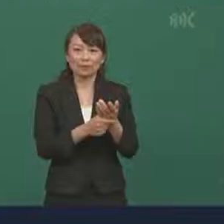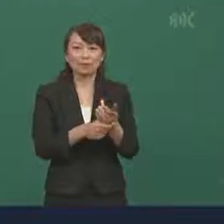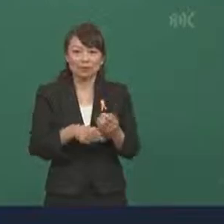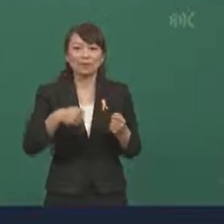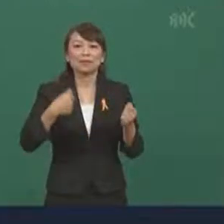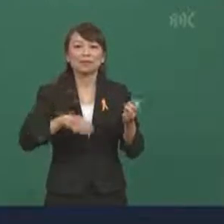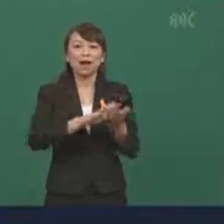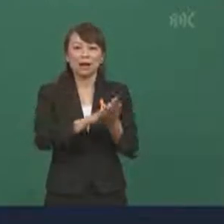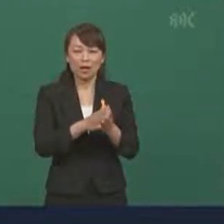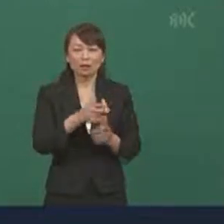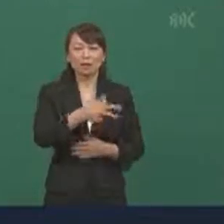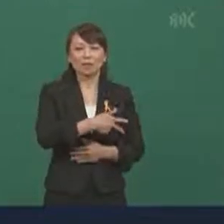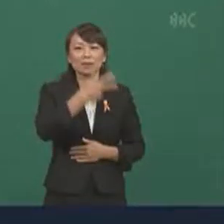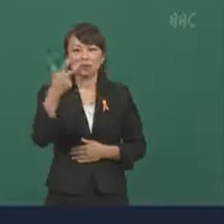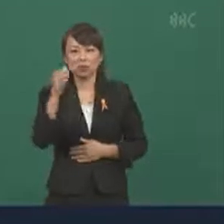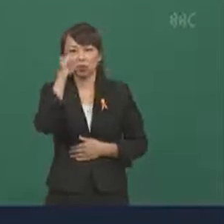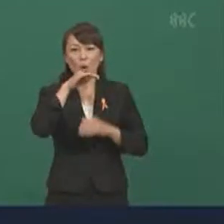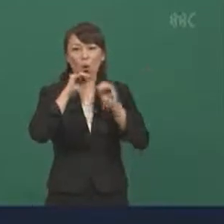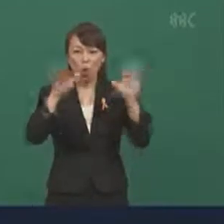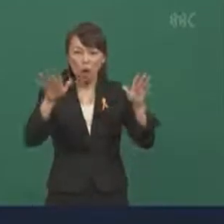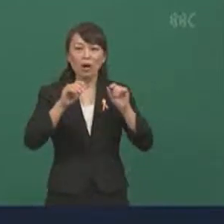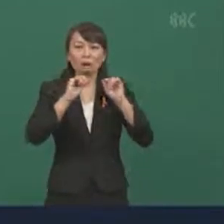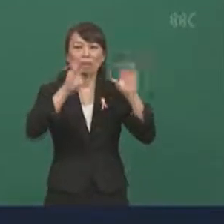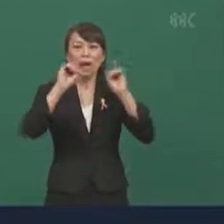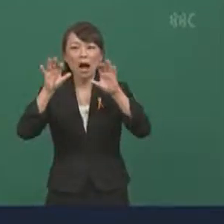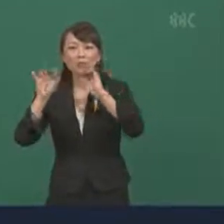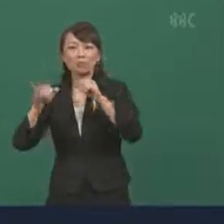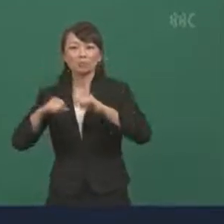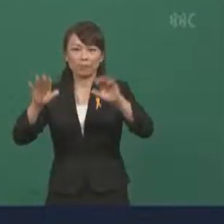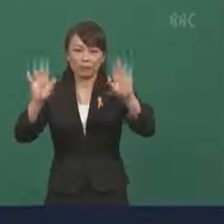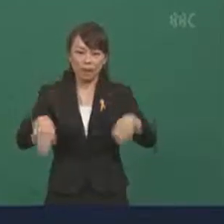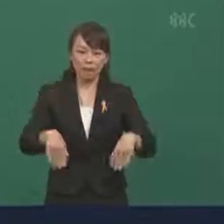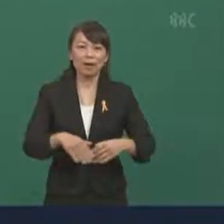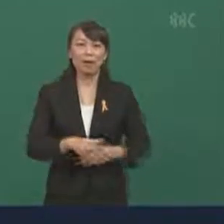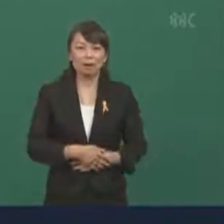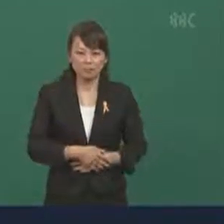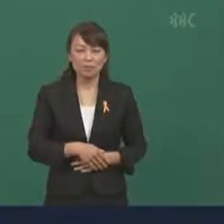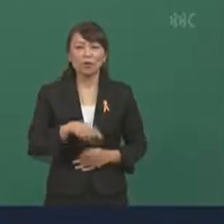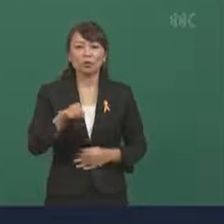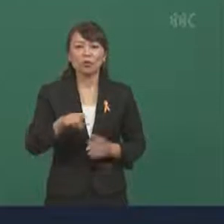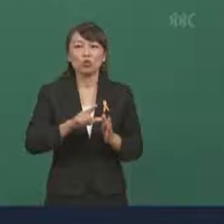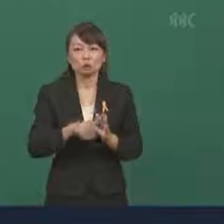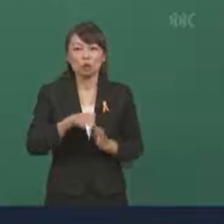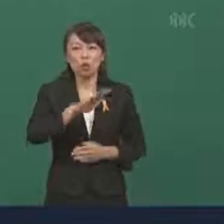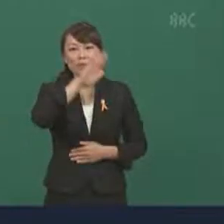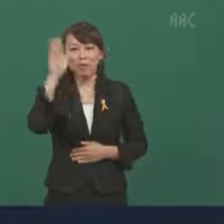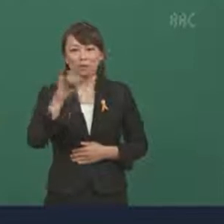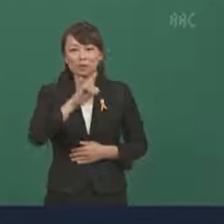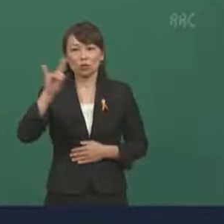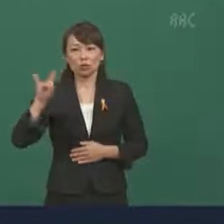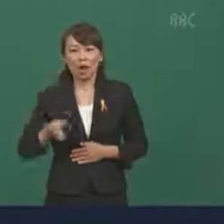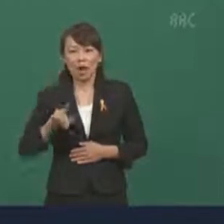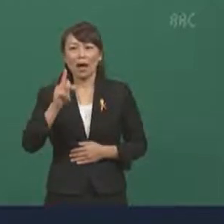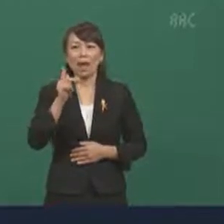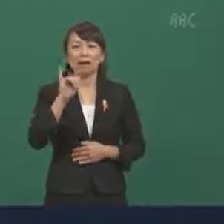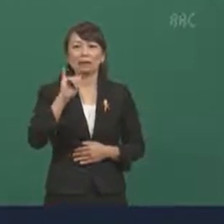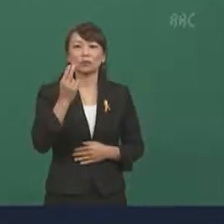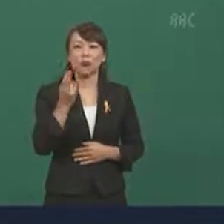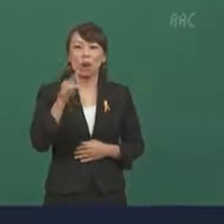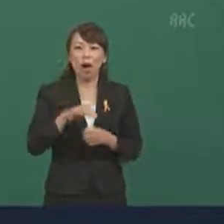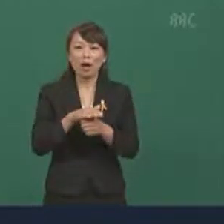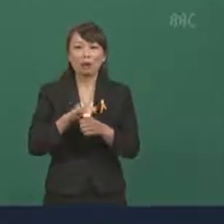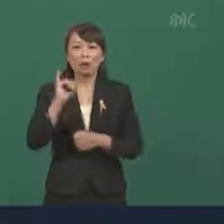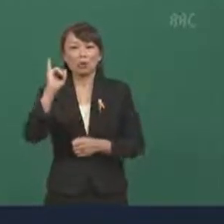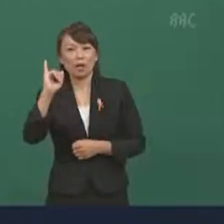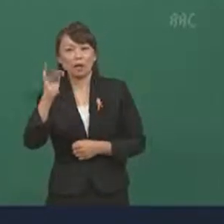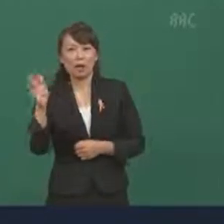東京駅では、滋賀県の虹予報が PR され、お天気キャスターの海藤